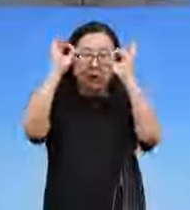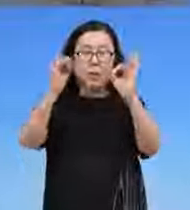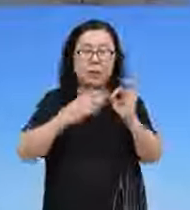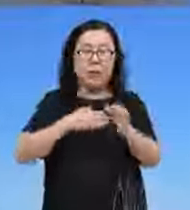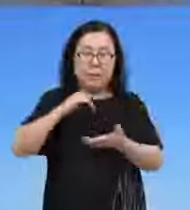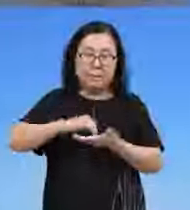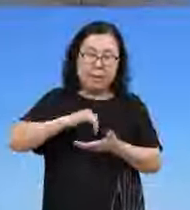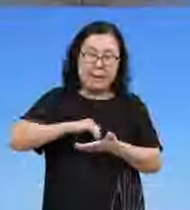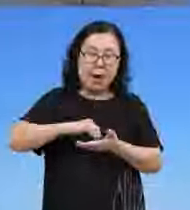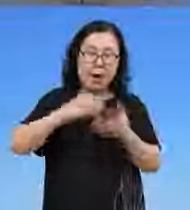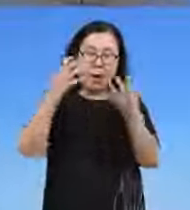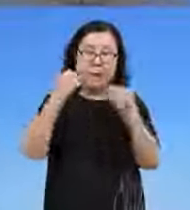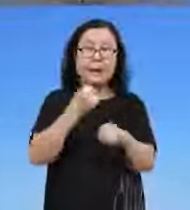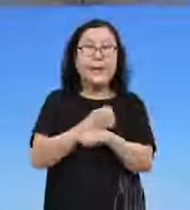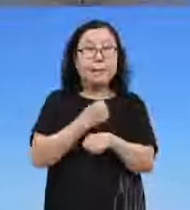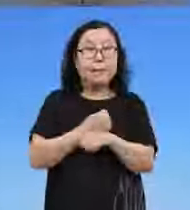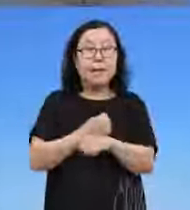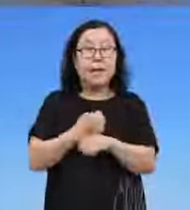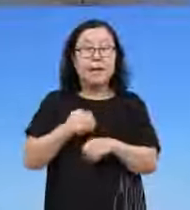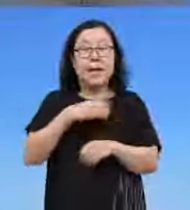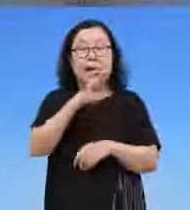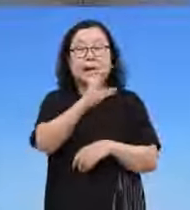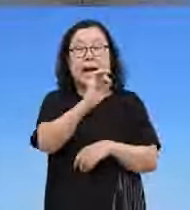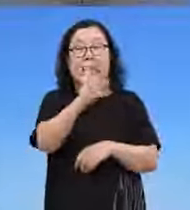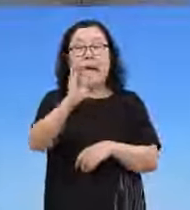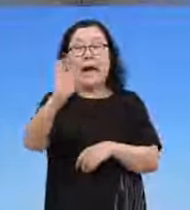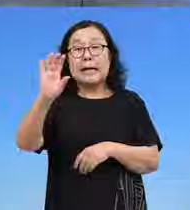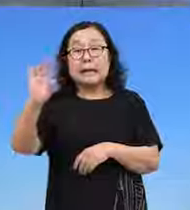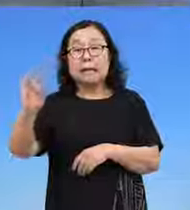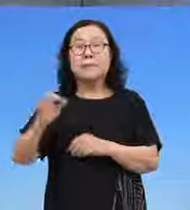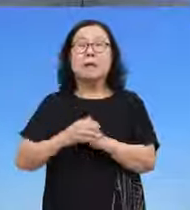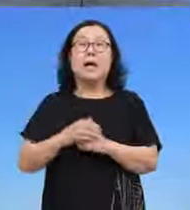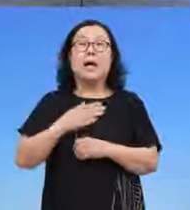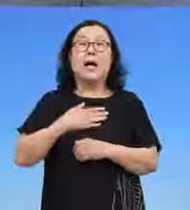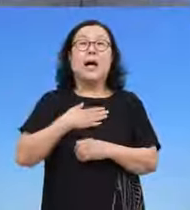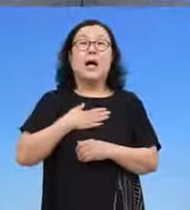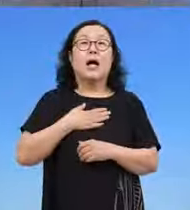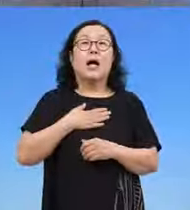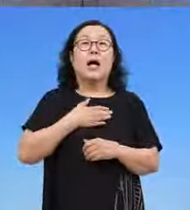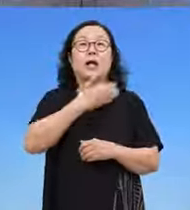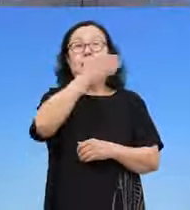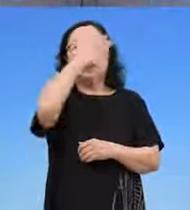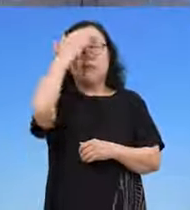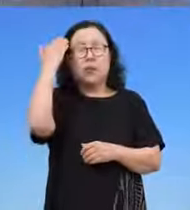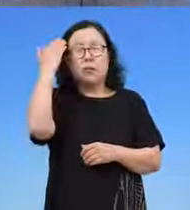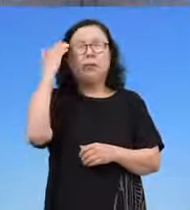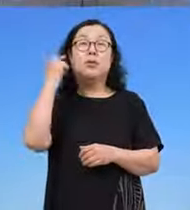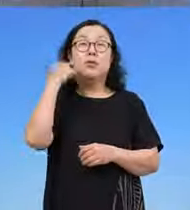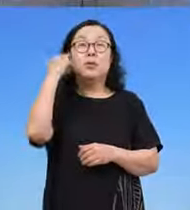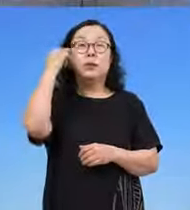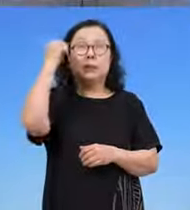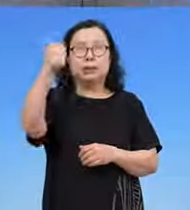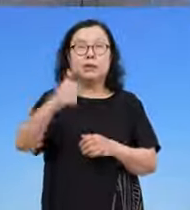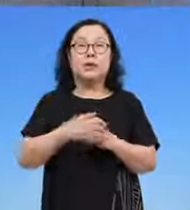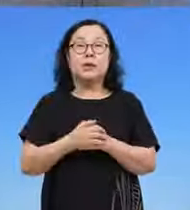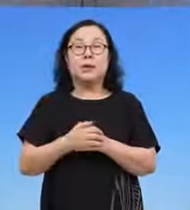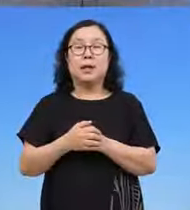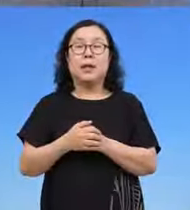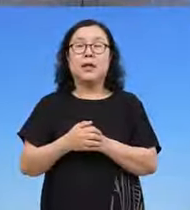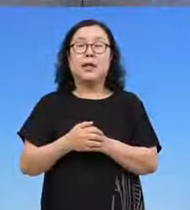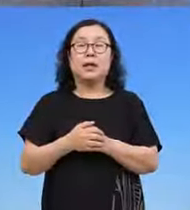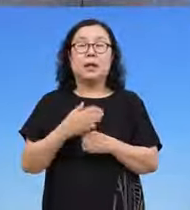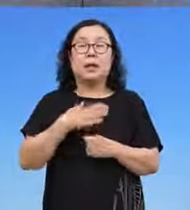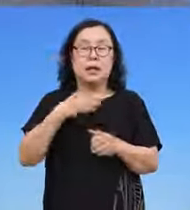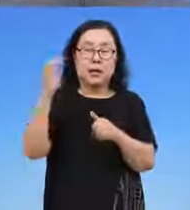우리 젊은 목사님들한테서 제가 좀 꾸지람을 들을 때가 가끔씩 있습니다. 아주 부드럽게는 얘기하지만요, 막